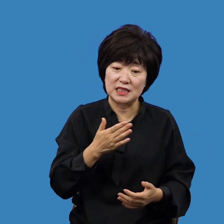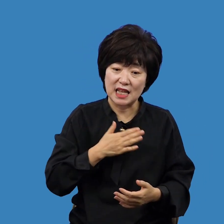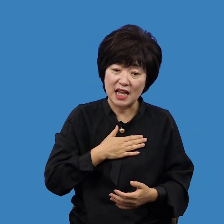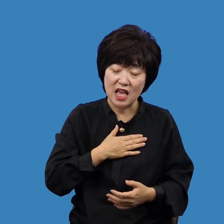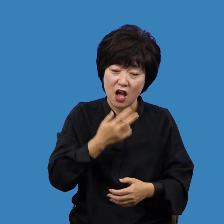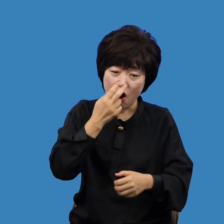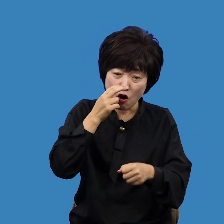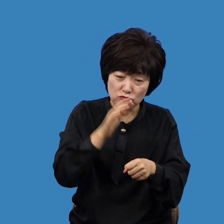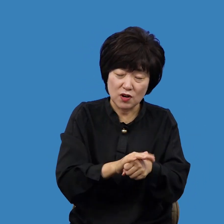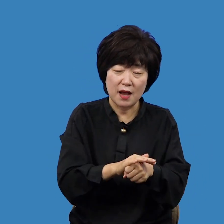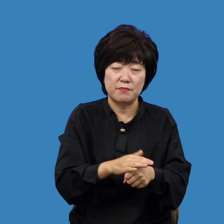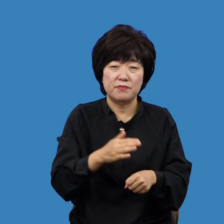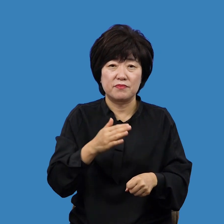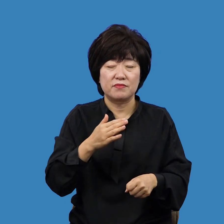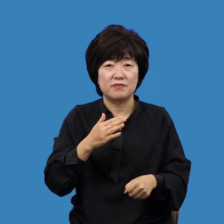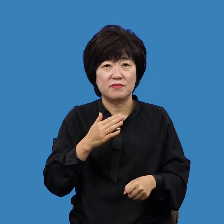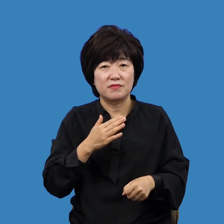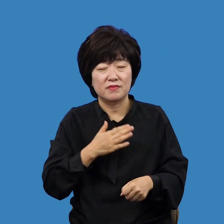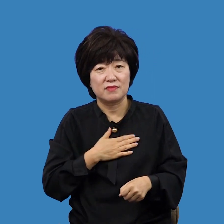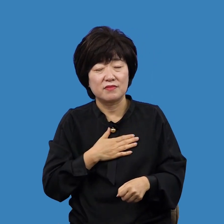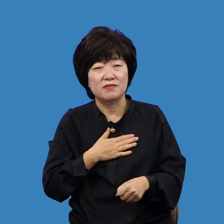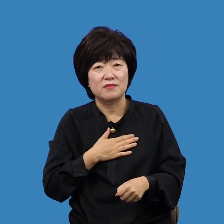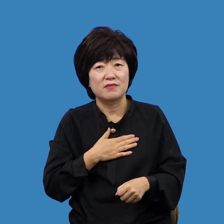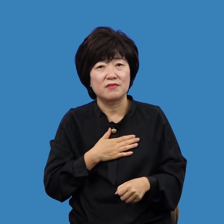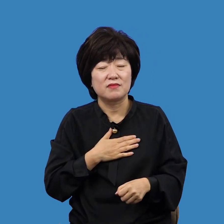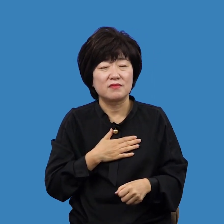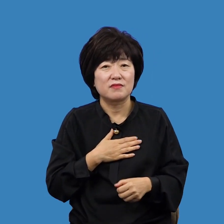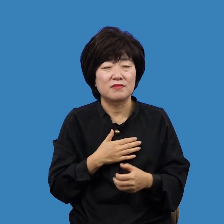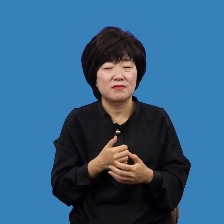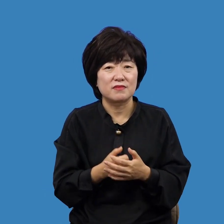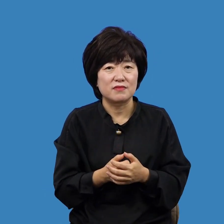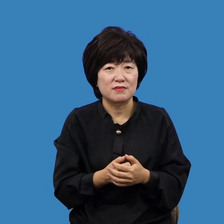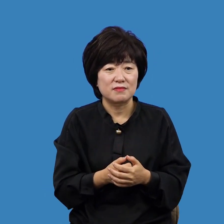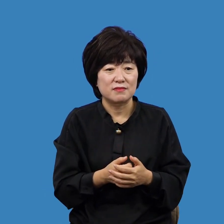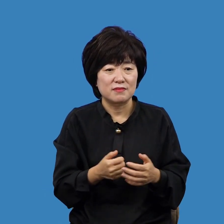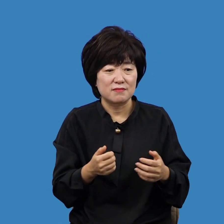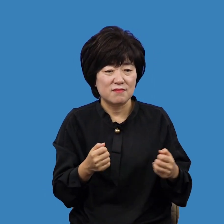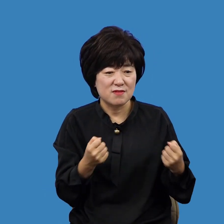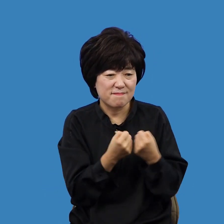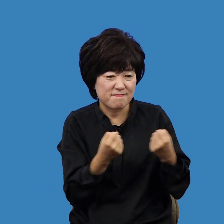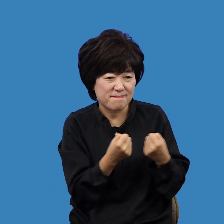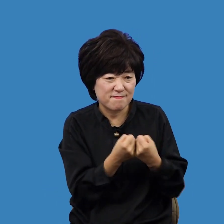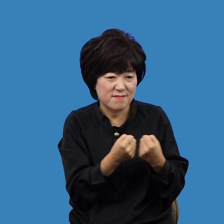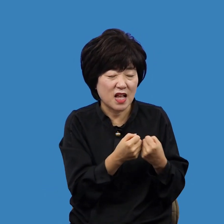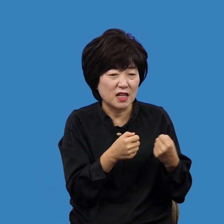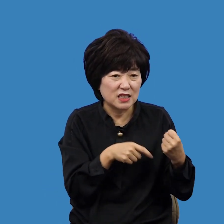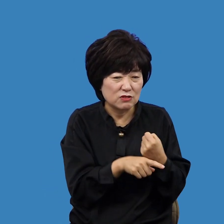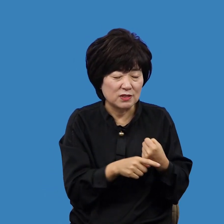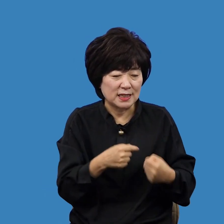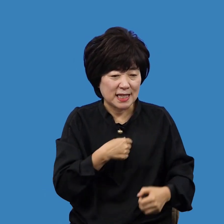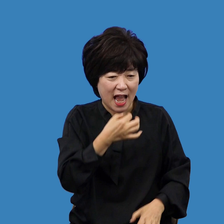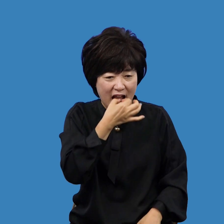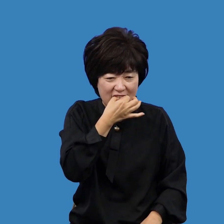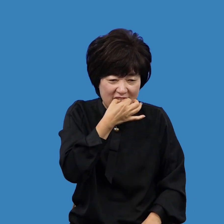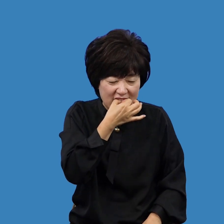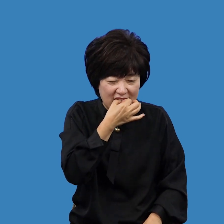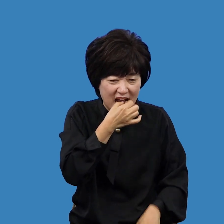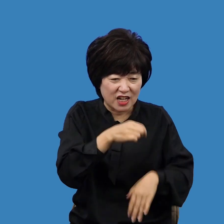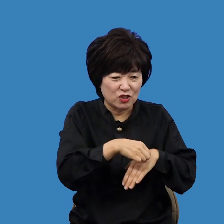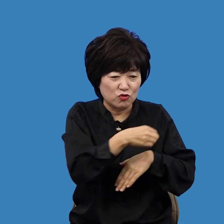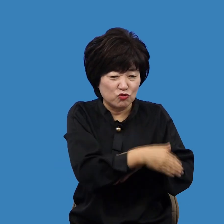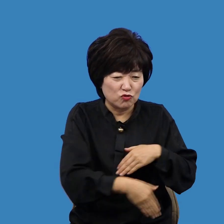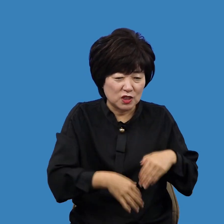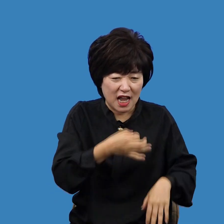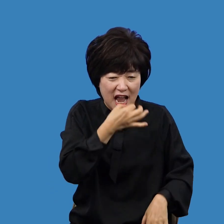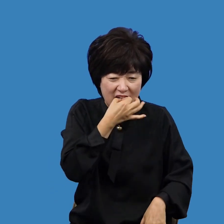나의 유익 때문에 옳고 그름을 가르는 거는요, 철저하게 육적인 반응이에요. 그건 철저하게 육적인 반응이에요.